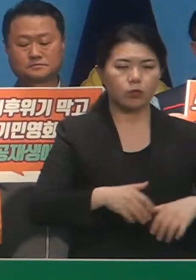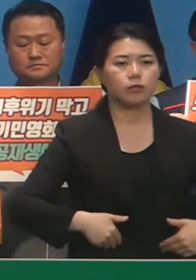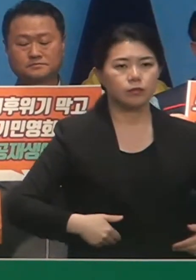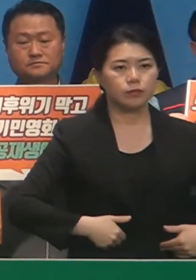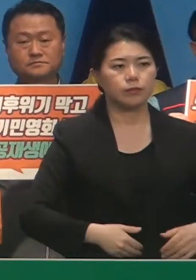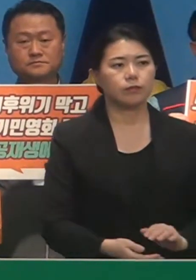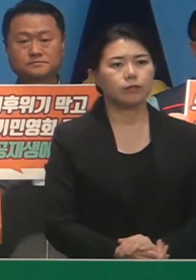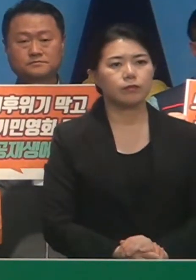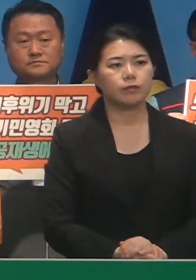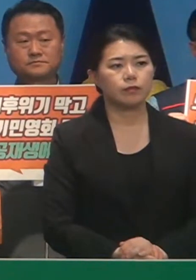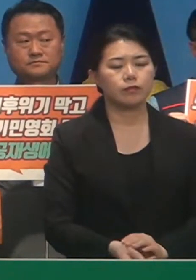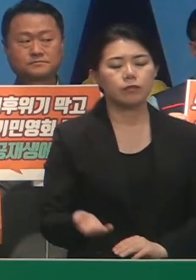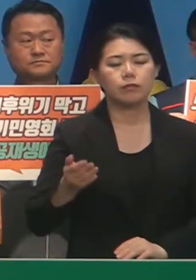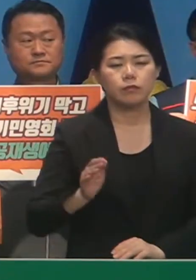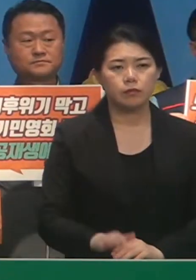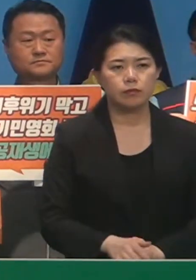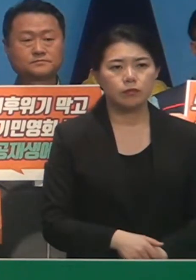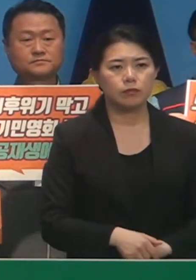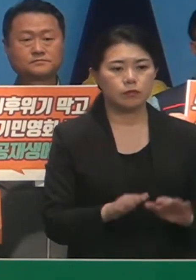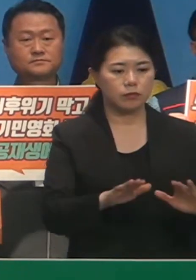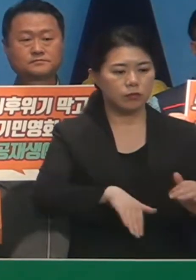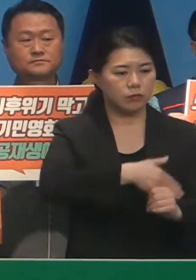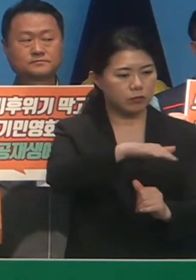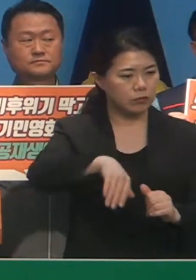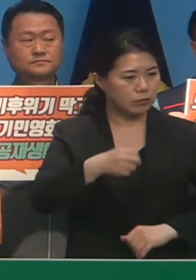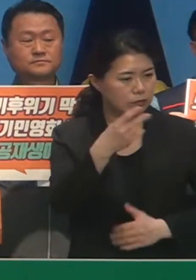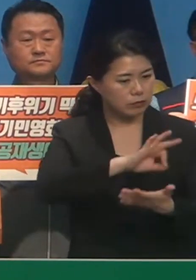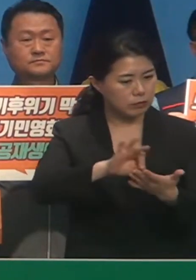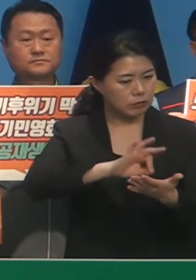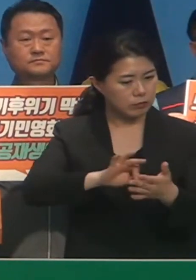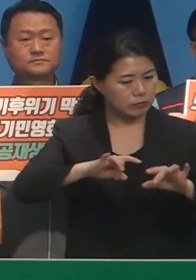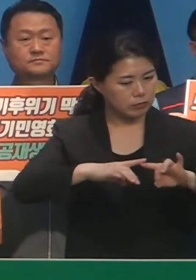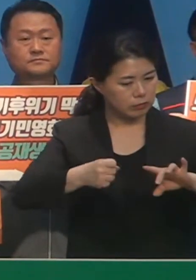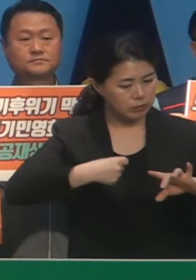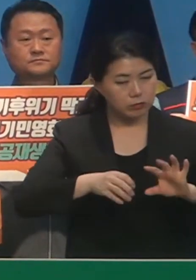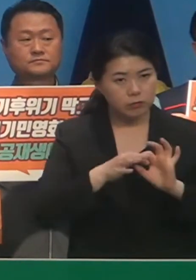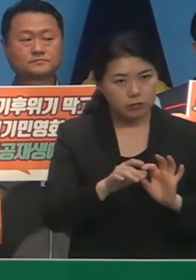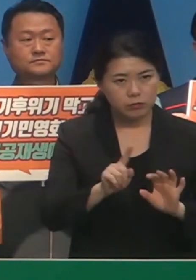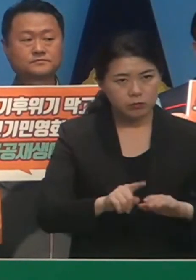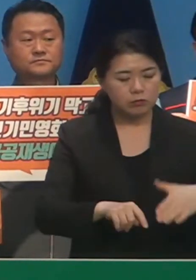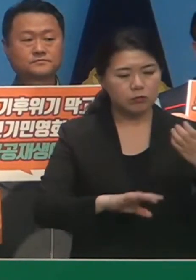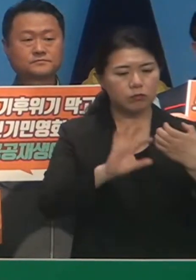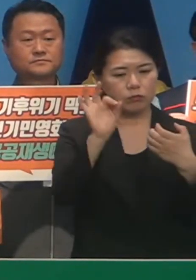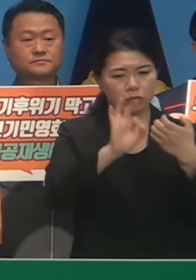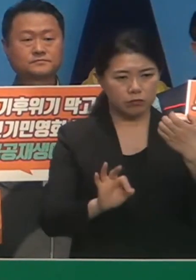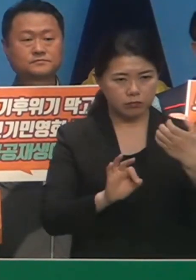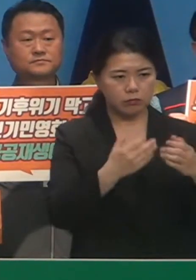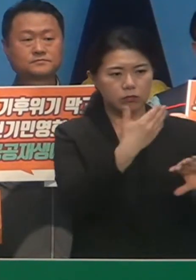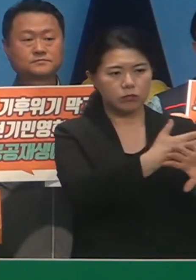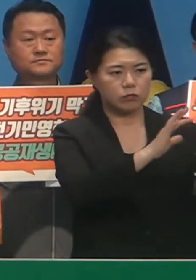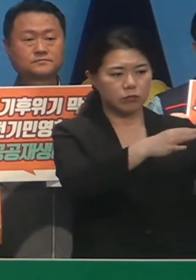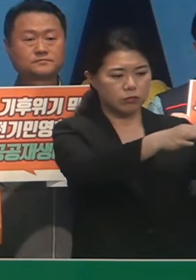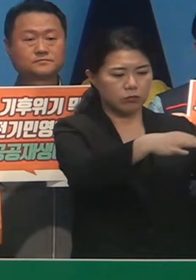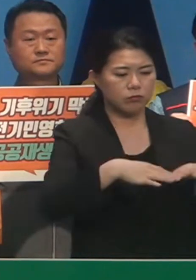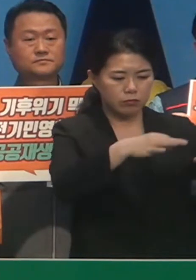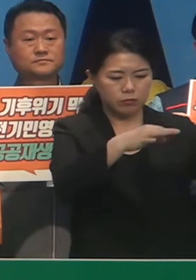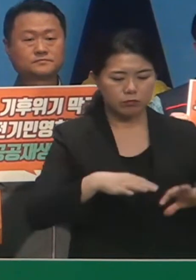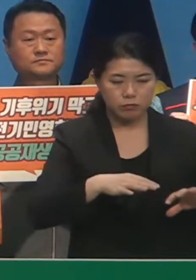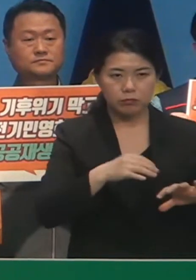상황입니다. 하지만 현재 재생에너지 부분은 90% 이상이 해외 투기